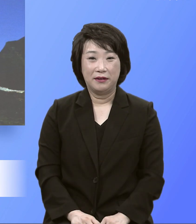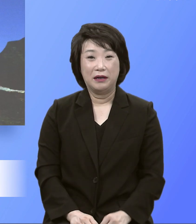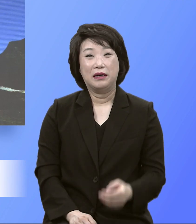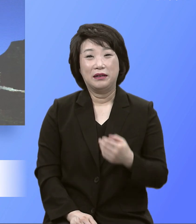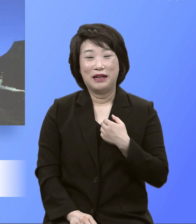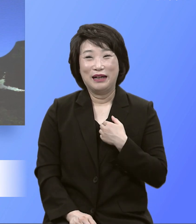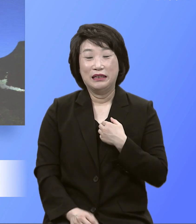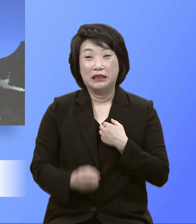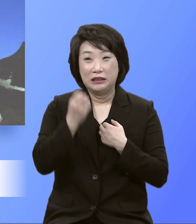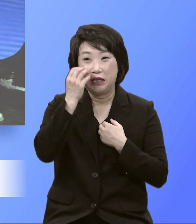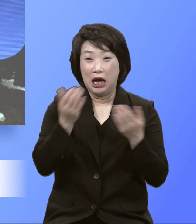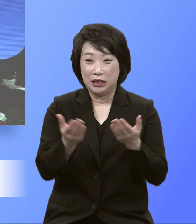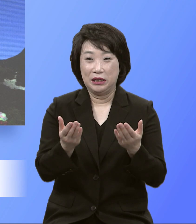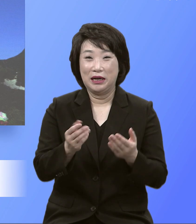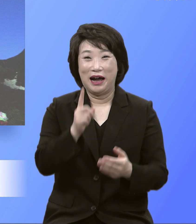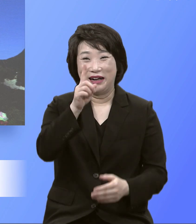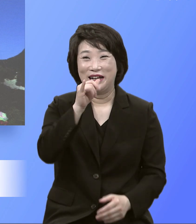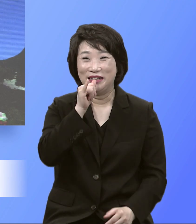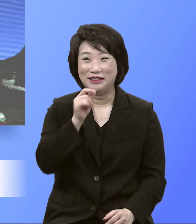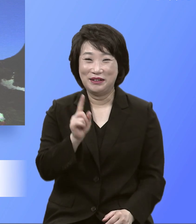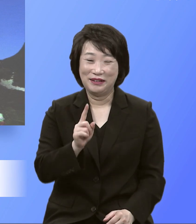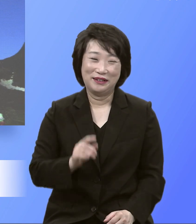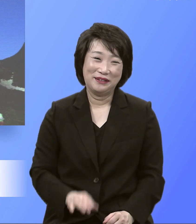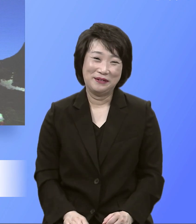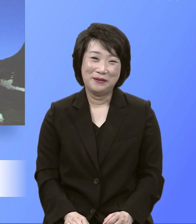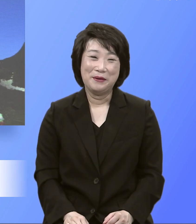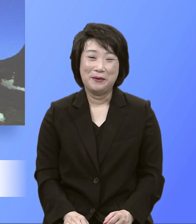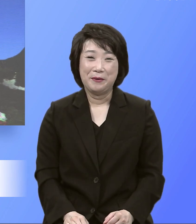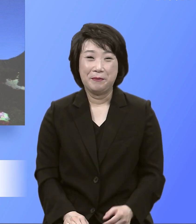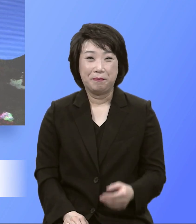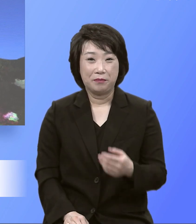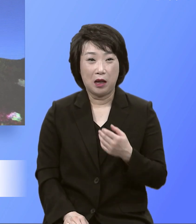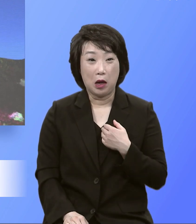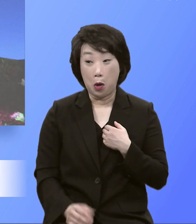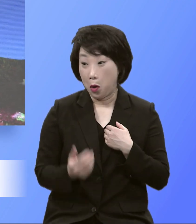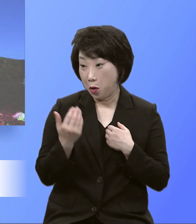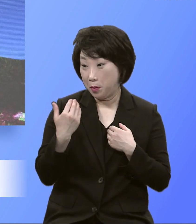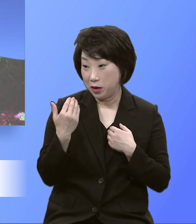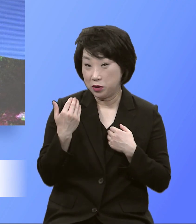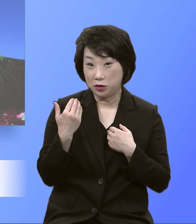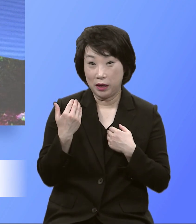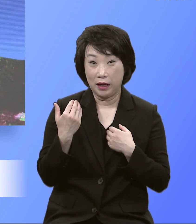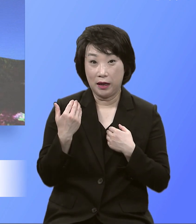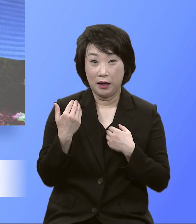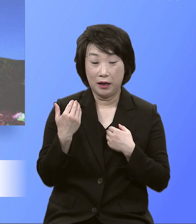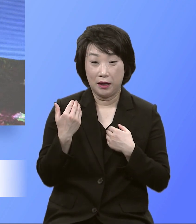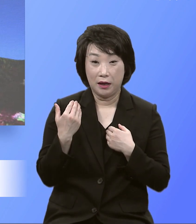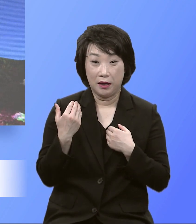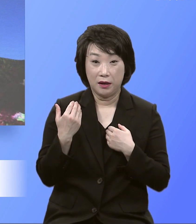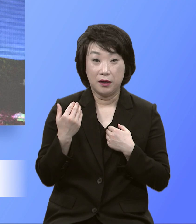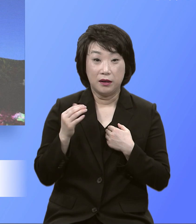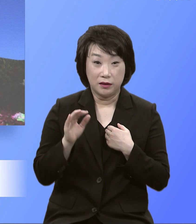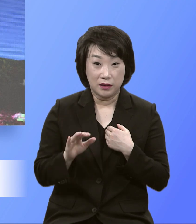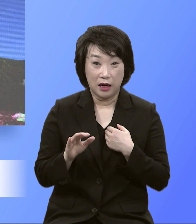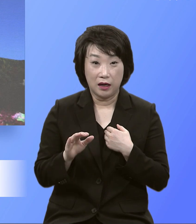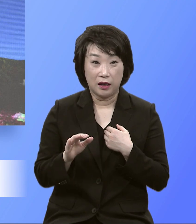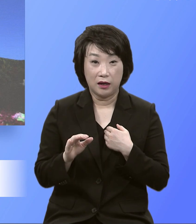저는 신기한 사건이 하나 벌어졌습니다. 엊그제 이제 그